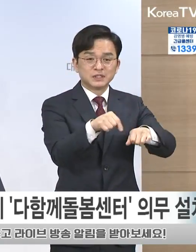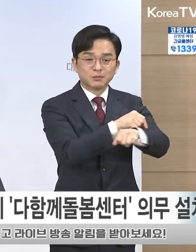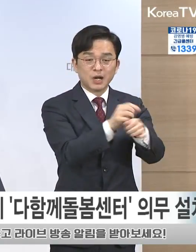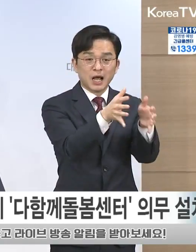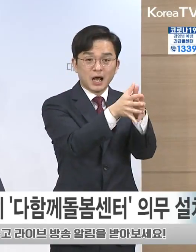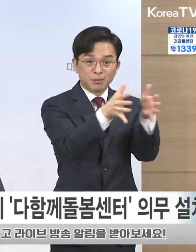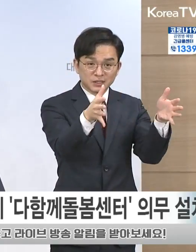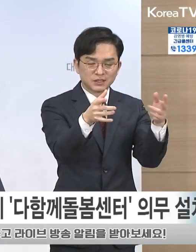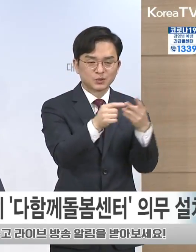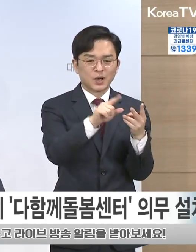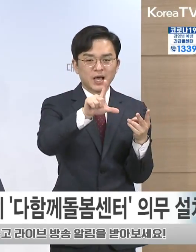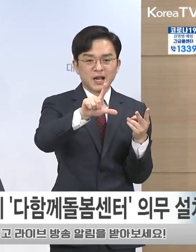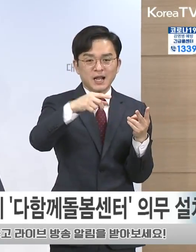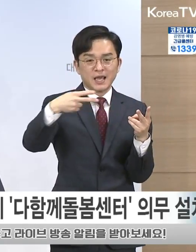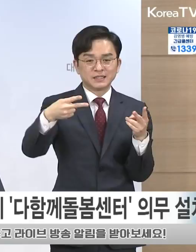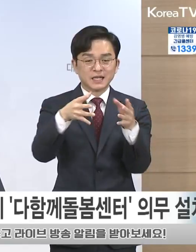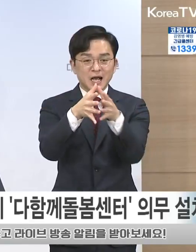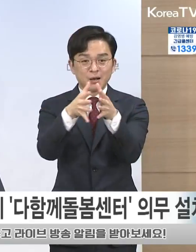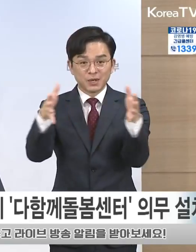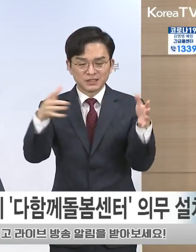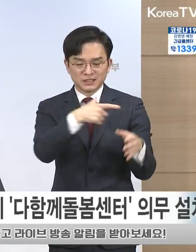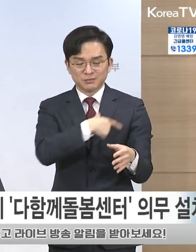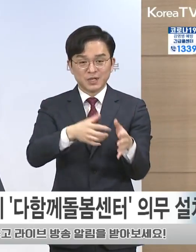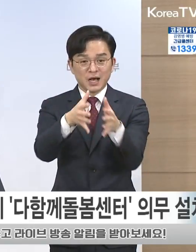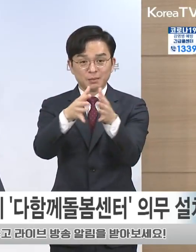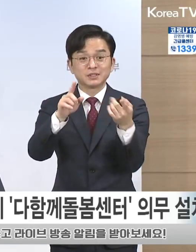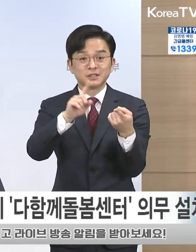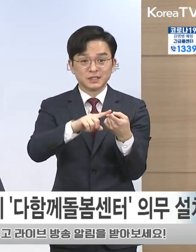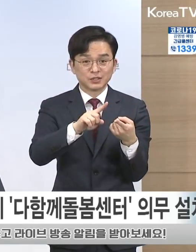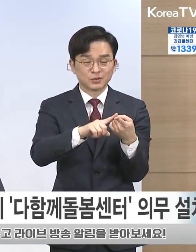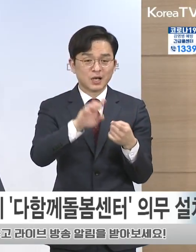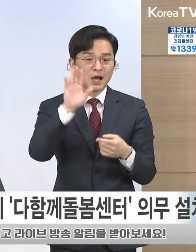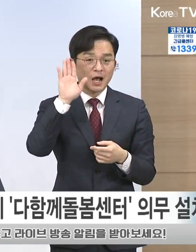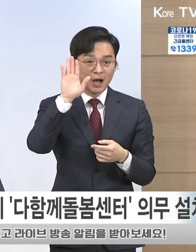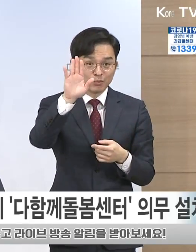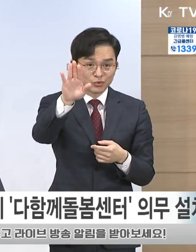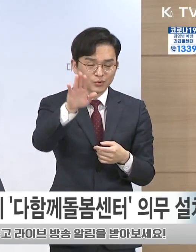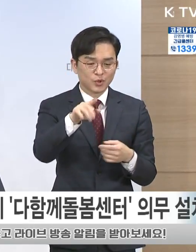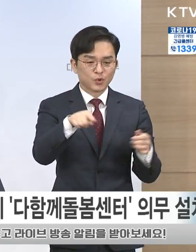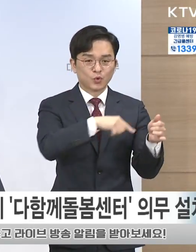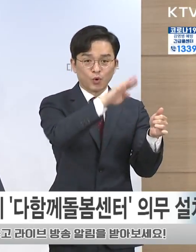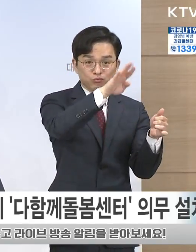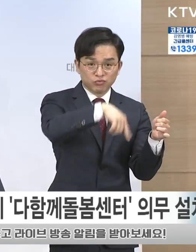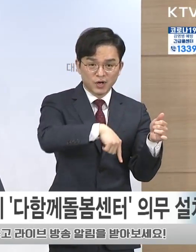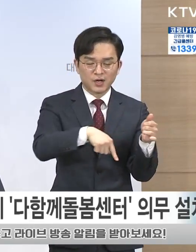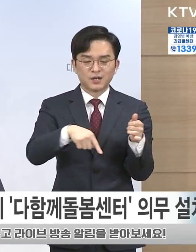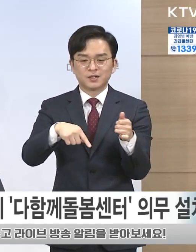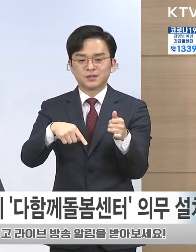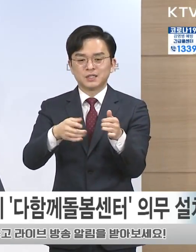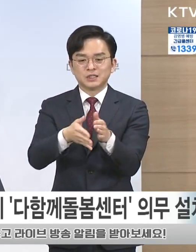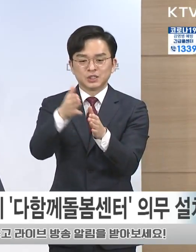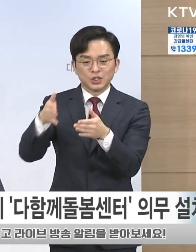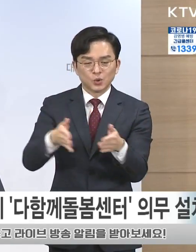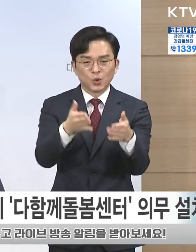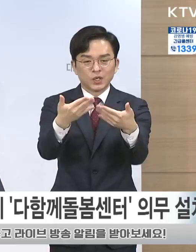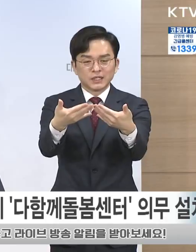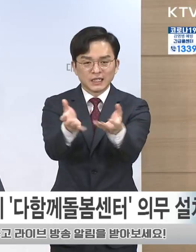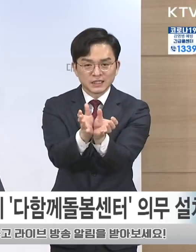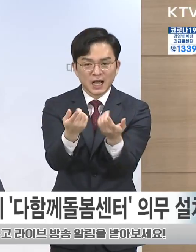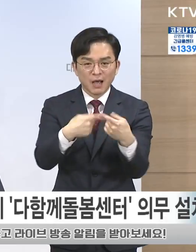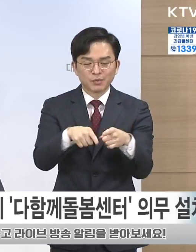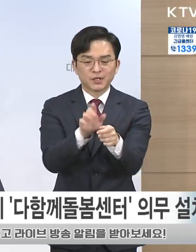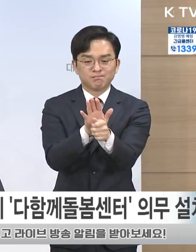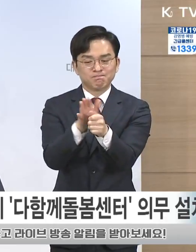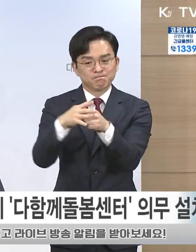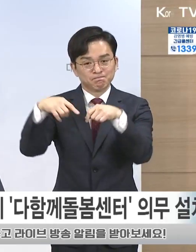임대단지도 조성 단계에서부터 중앙부처, 지자체와 협의하여 지역사회 돌봄 수요에 맞는